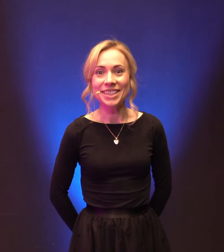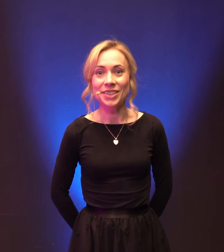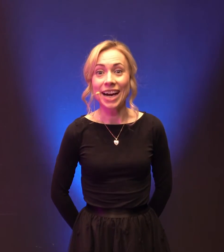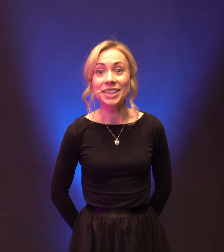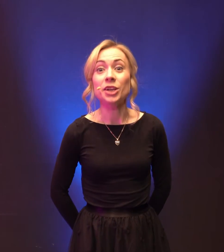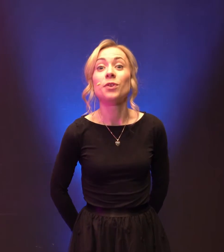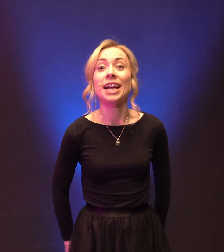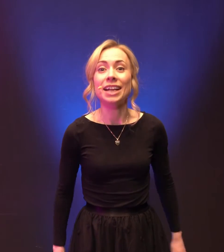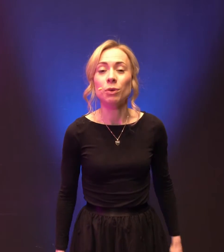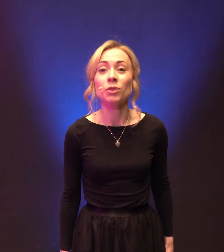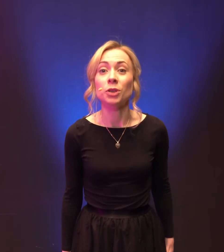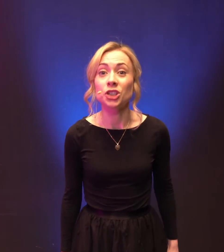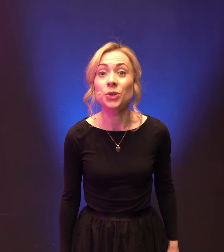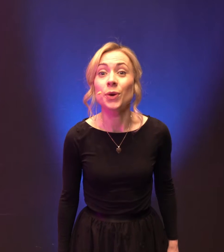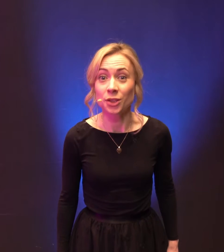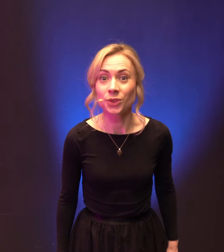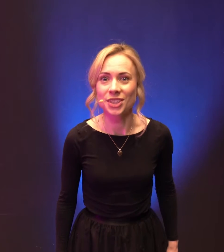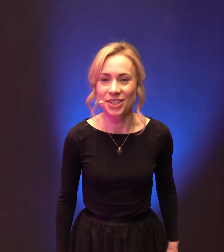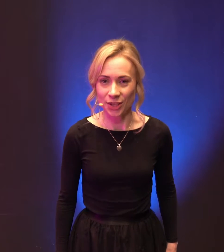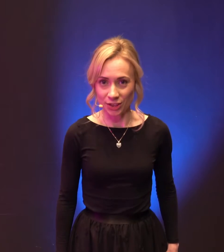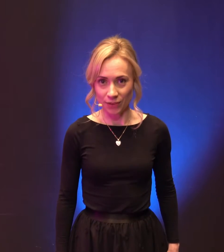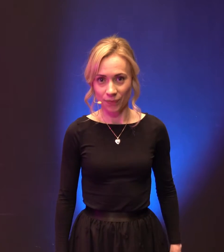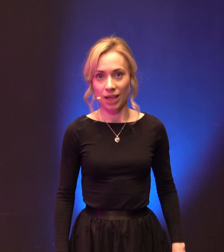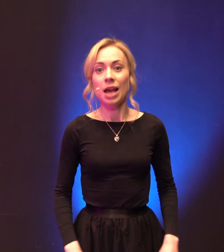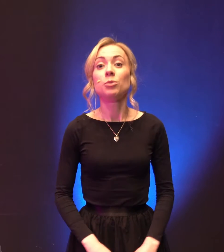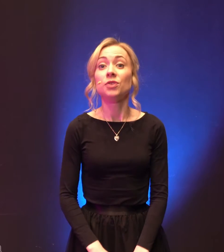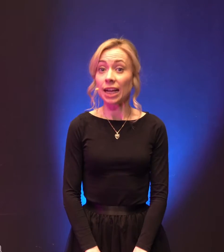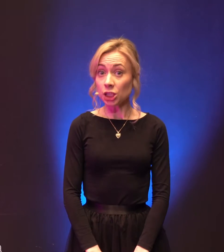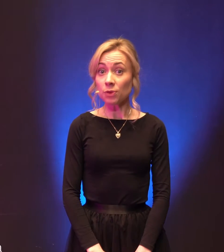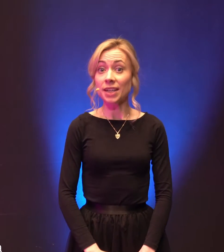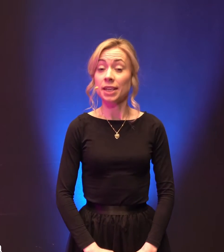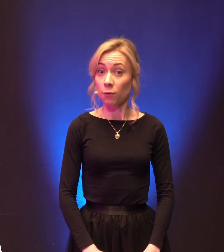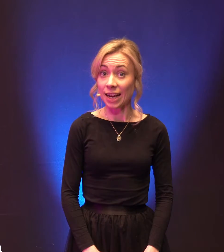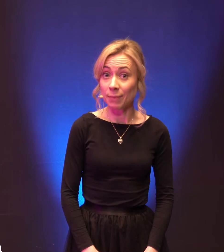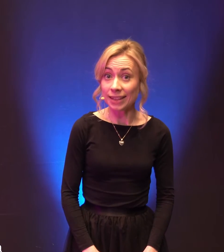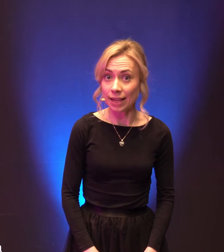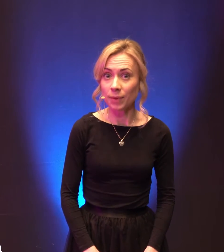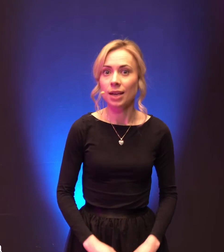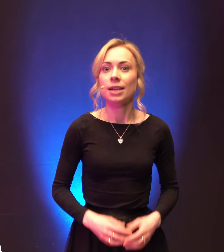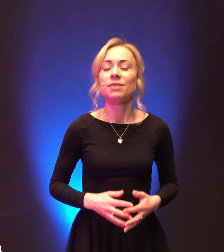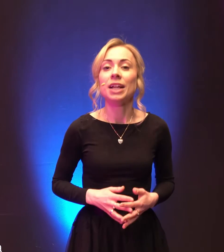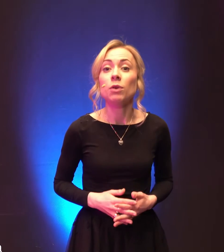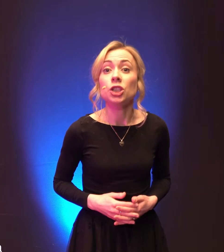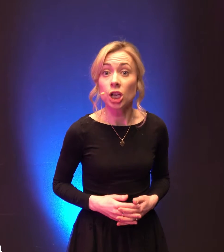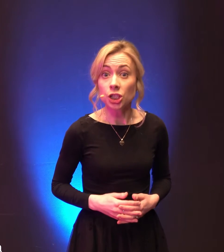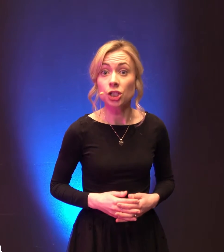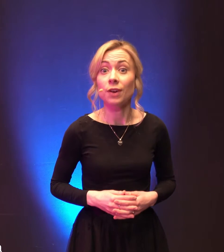Witajcie, kochani, w karnawałowym odcinku Raniutto Sensorki. Przywitaliśmy Was fragmentem z finałowej części